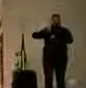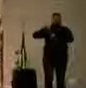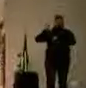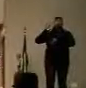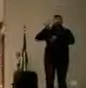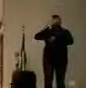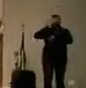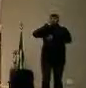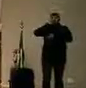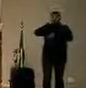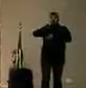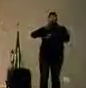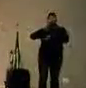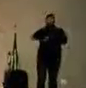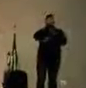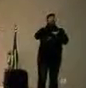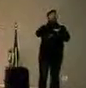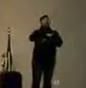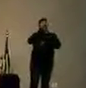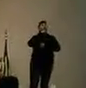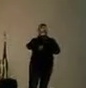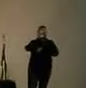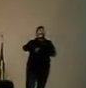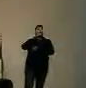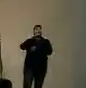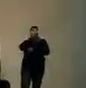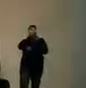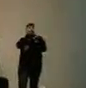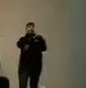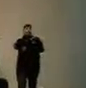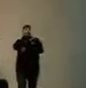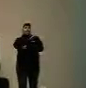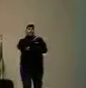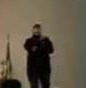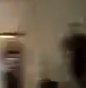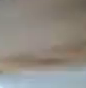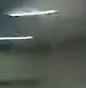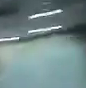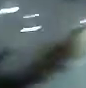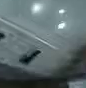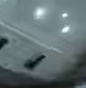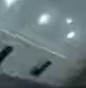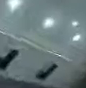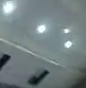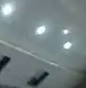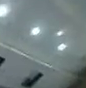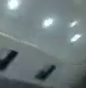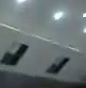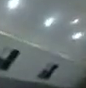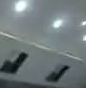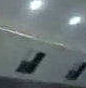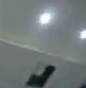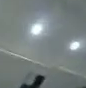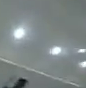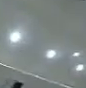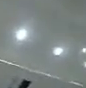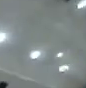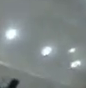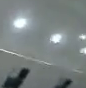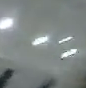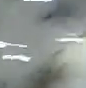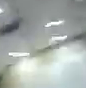Muito bem. O pessoal do CEF 1, né? Tá aí em peso. Estudantes do sexto ao nono